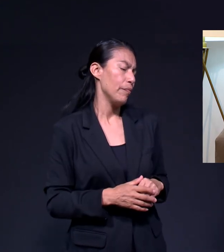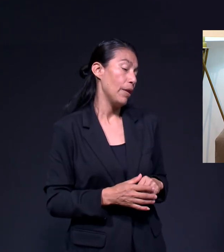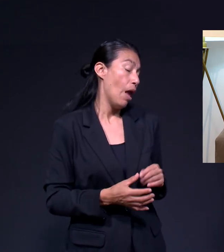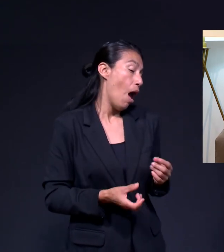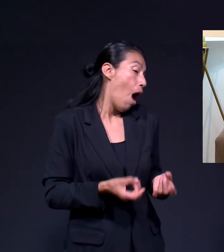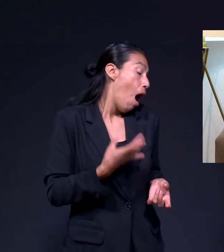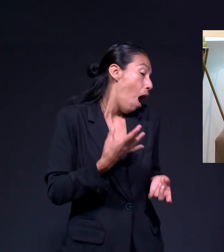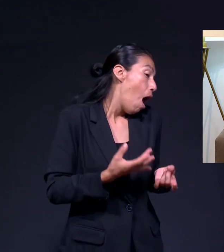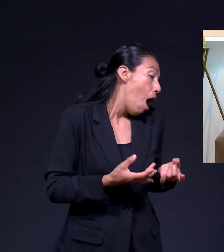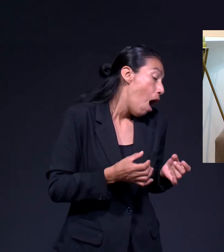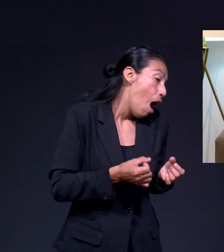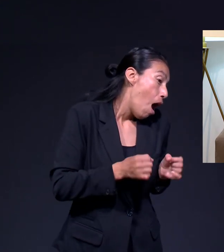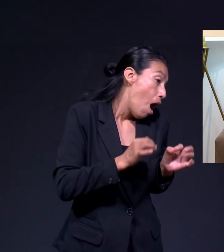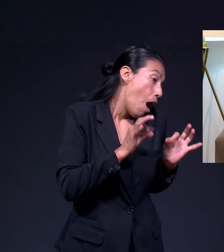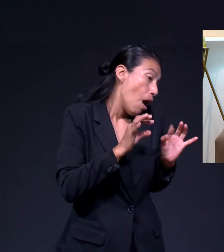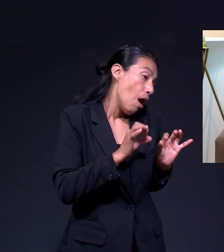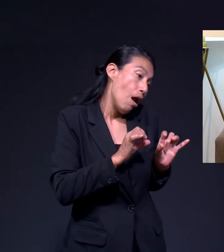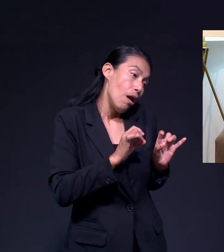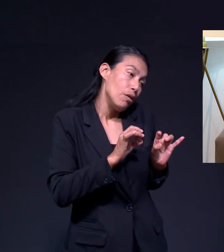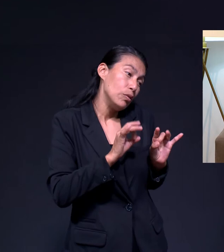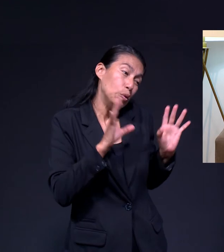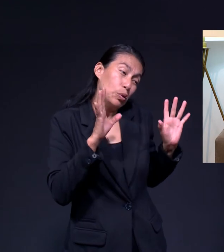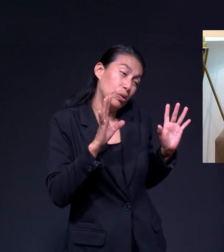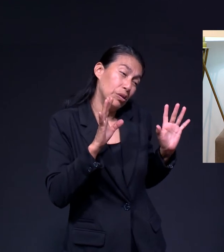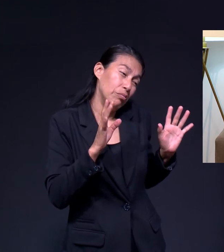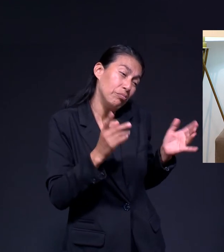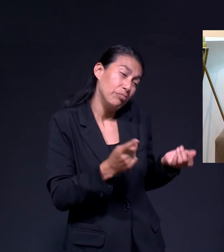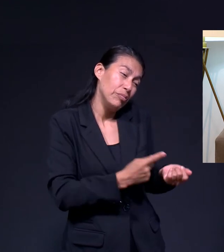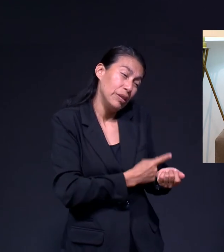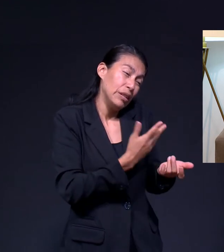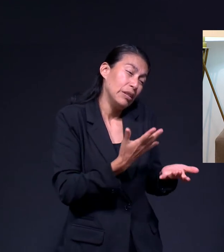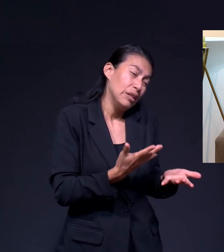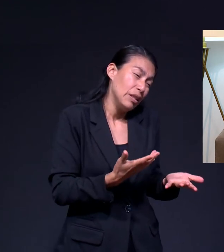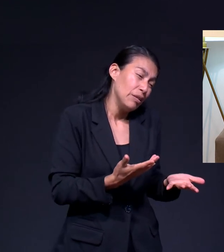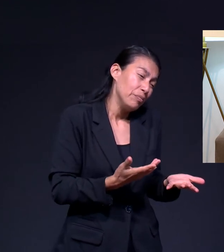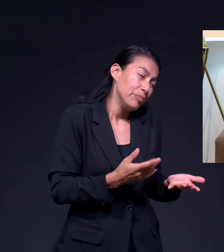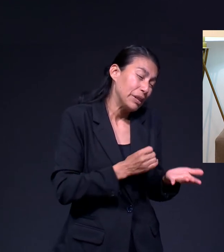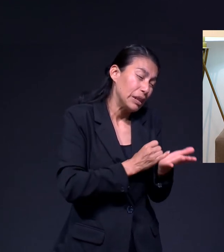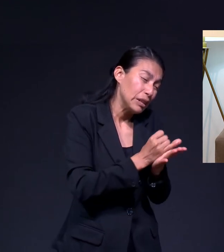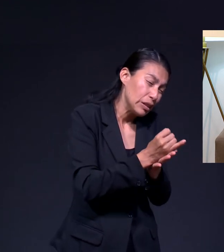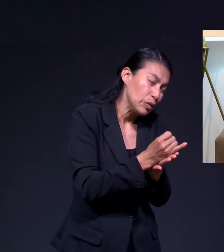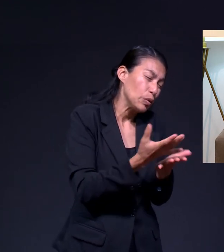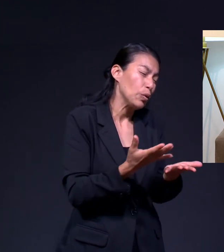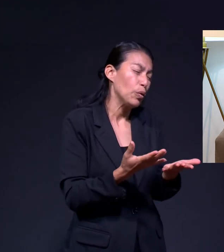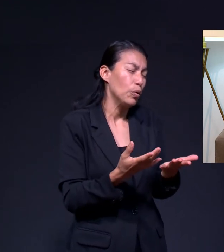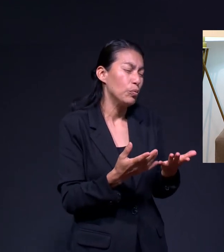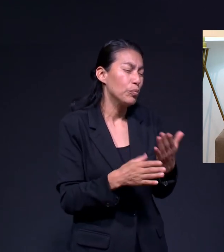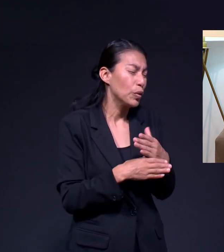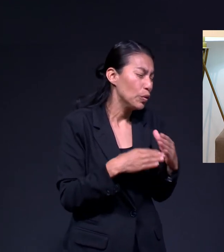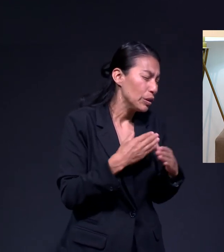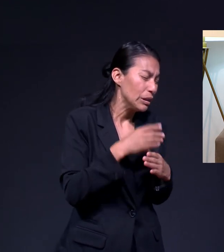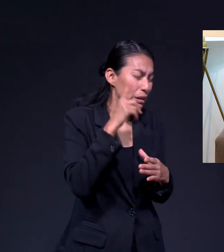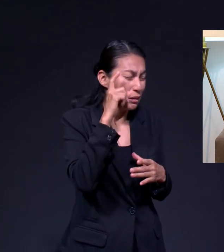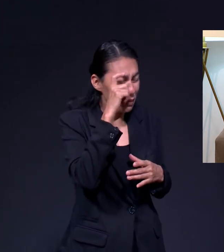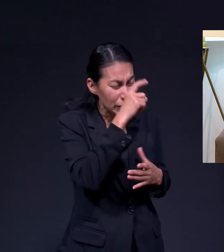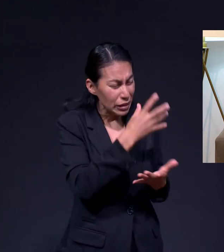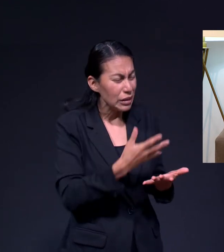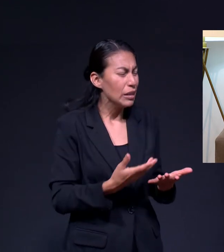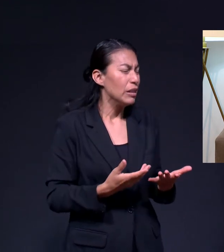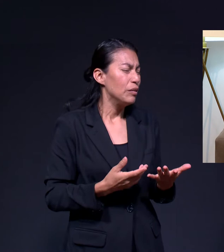cuando hay una situación que trasciende qué es muy pesada en la vida